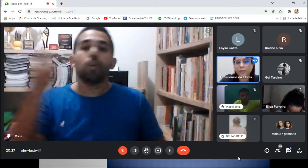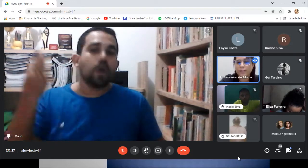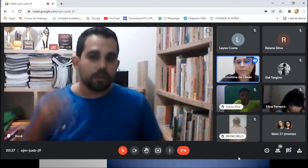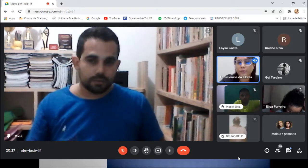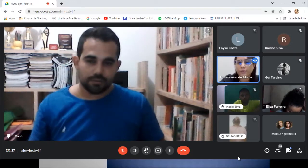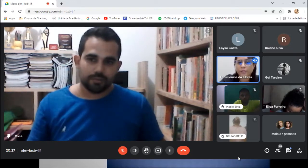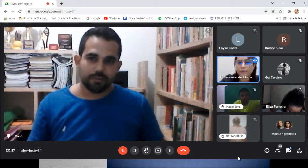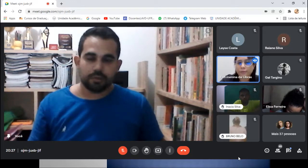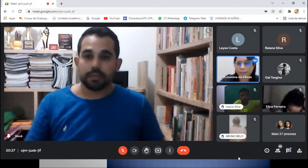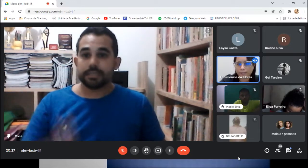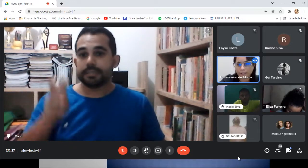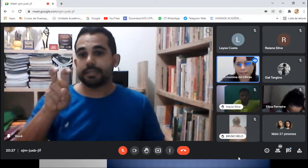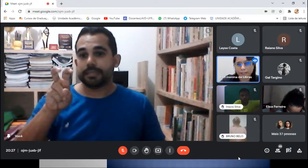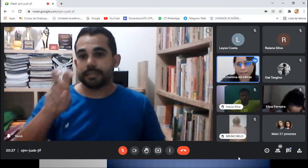Mulheres surdas que foram pesquisadas,